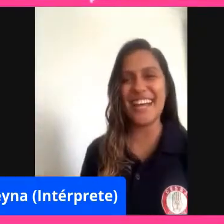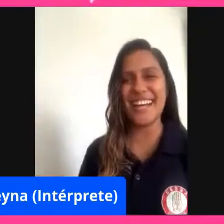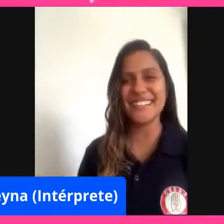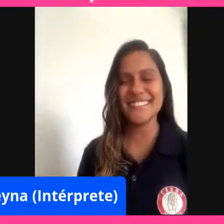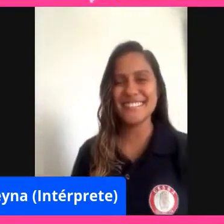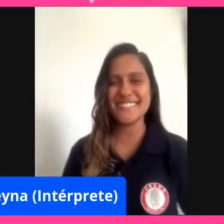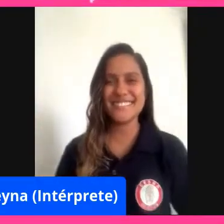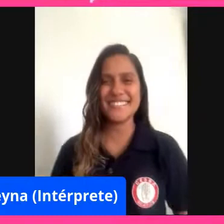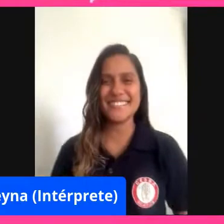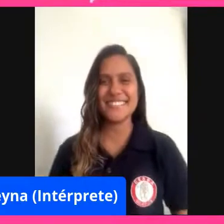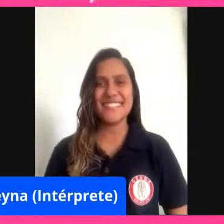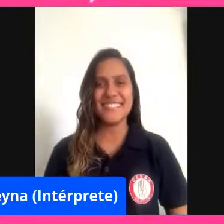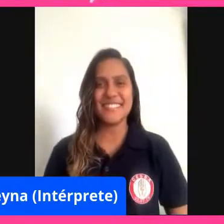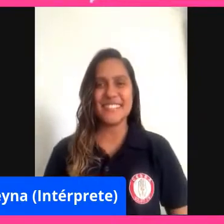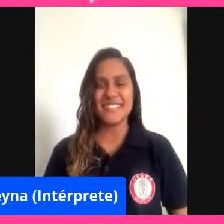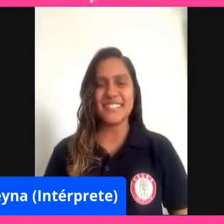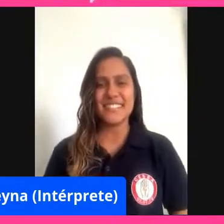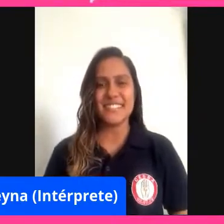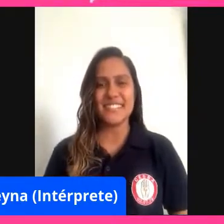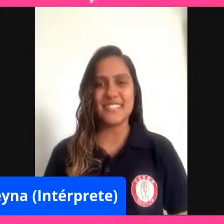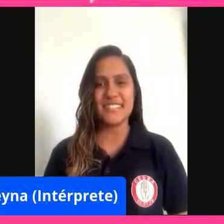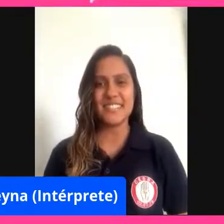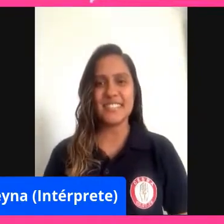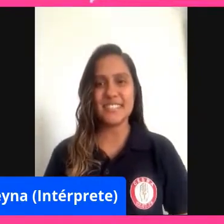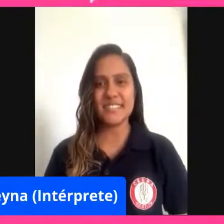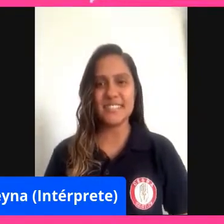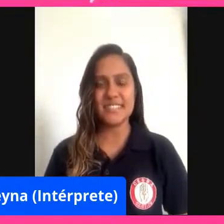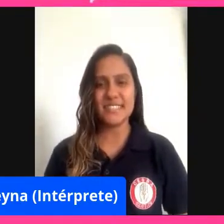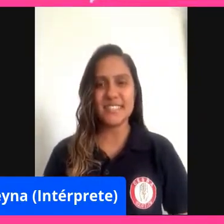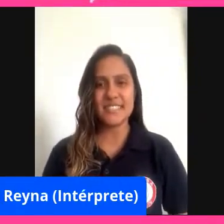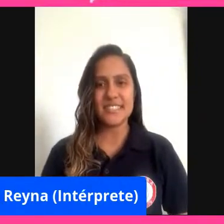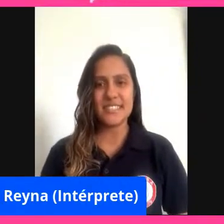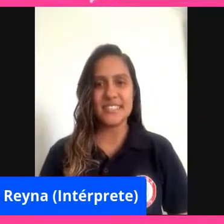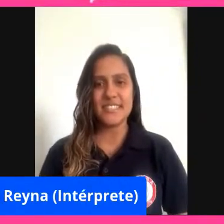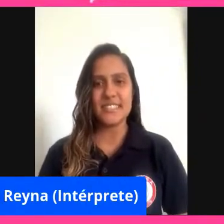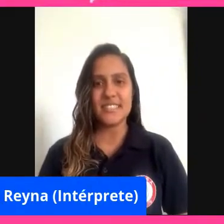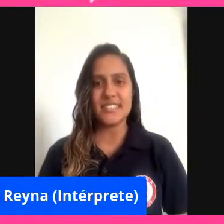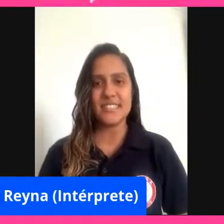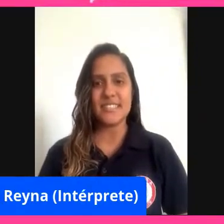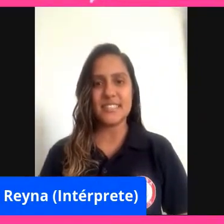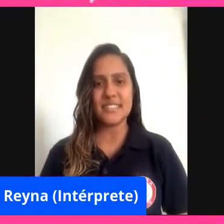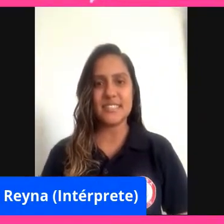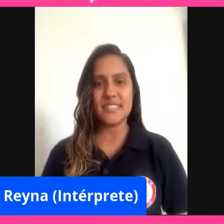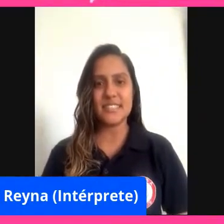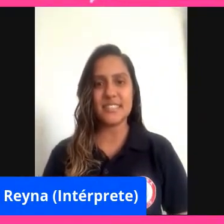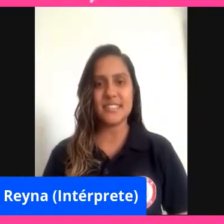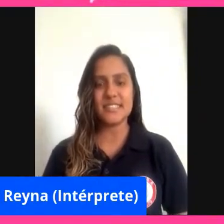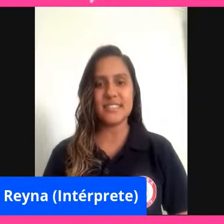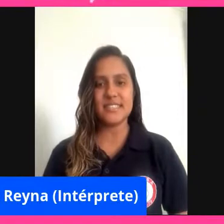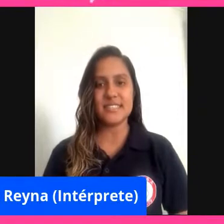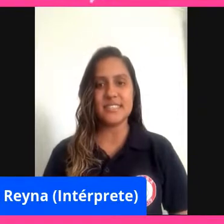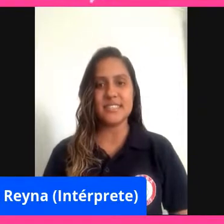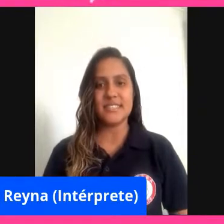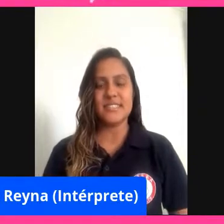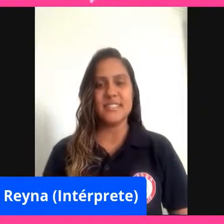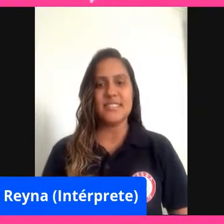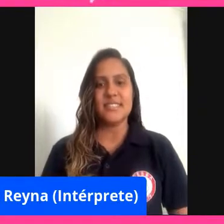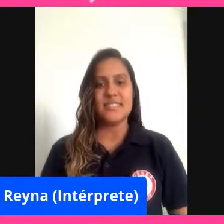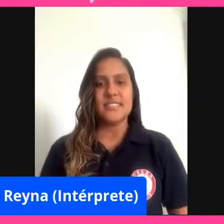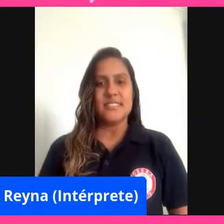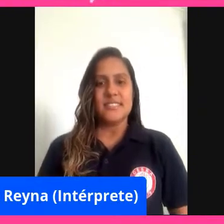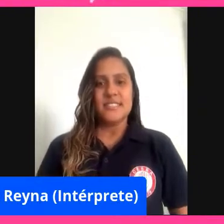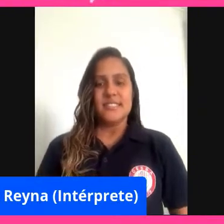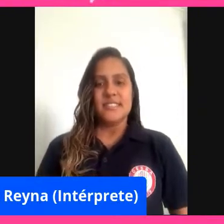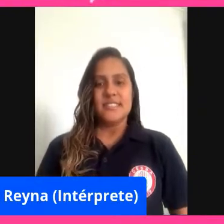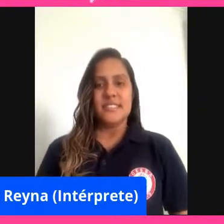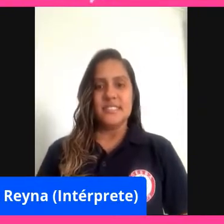André, Deixa você eu falar. conseguiu colocar o vídeo, André? Aquele que eu mandei para ela? Estou com ele, sim. Ah, legal. Na hora eu